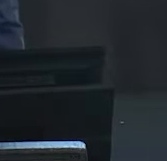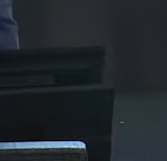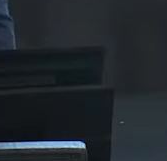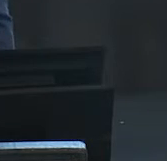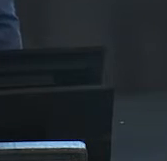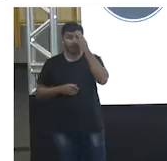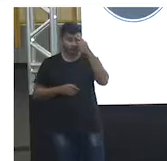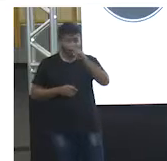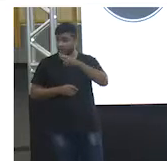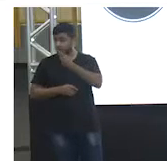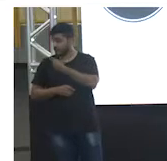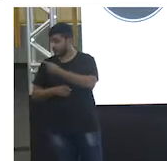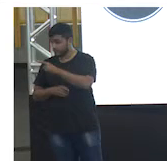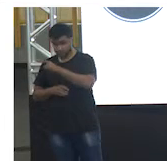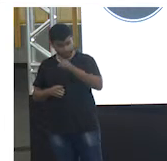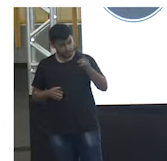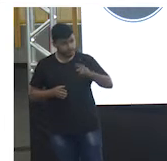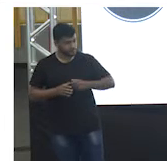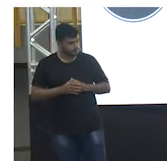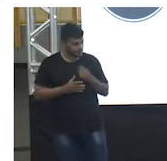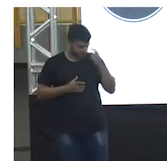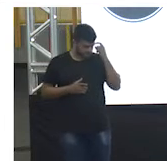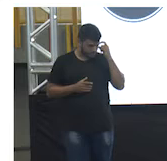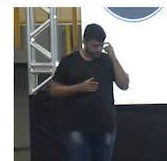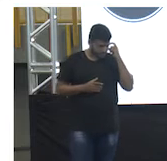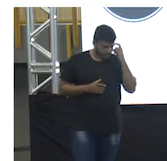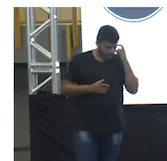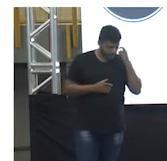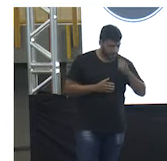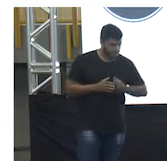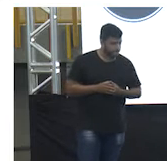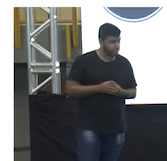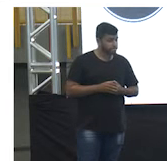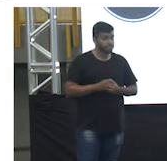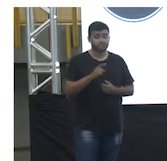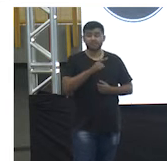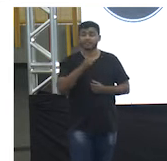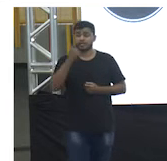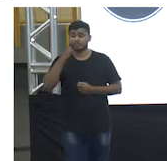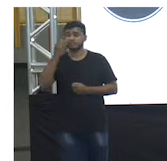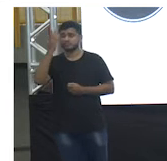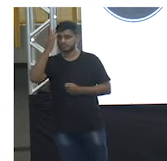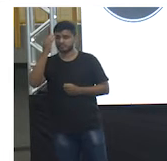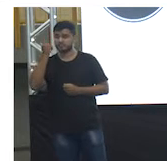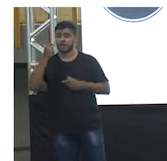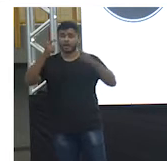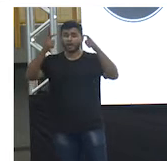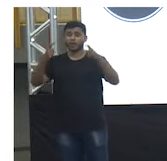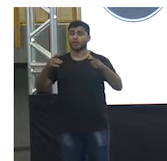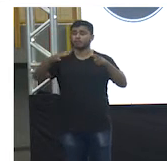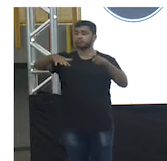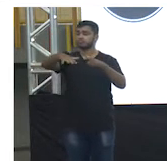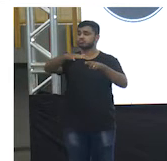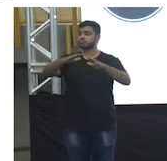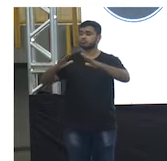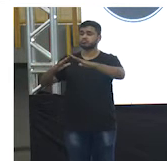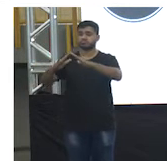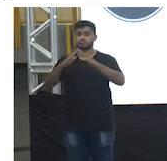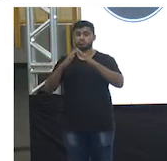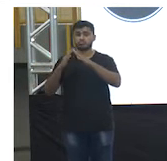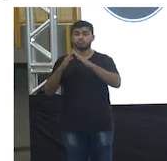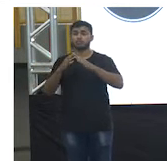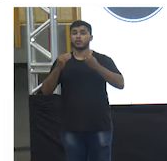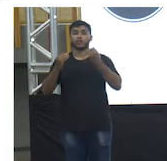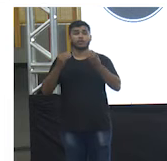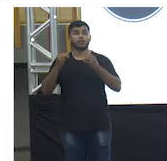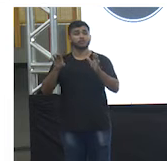quando ele diz aí, em geral, acho que está dando para ler, de boa. Em geral, conhecemos bem o lugar onde moramos, sabemos como chegar à escola,